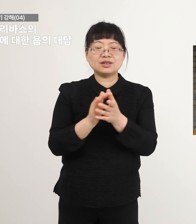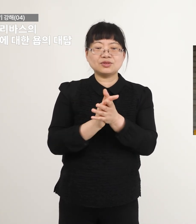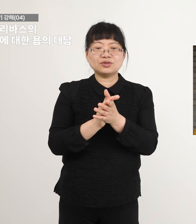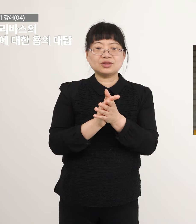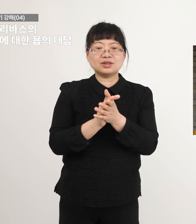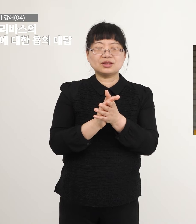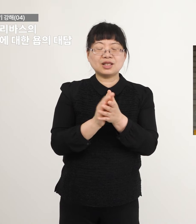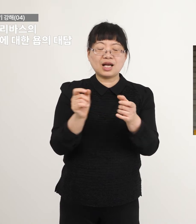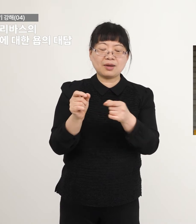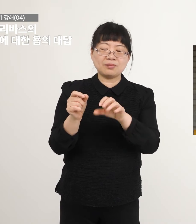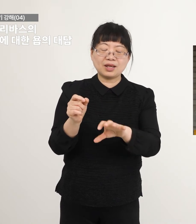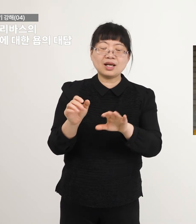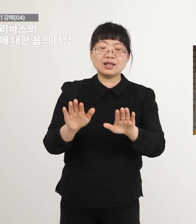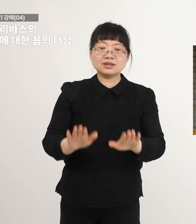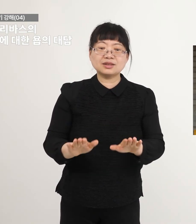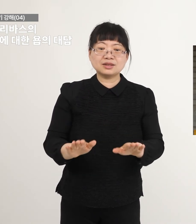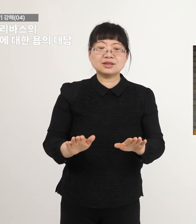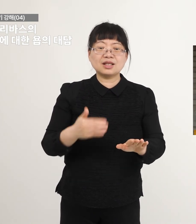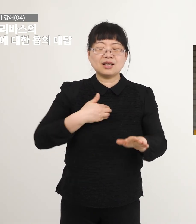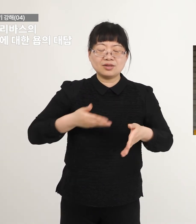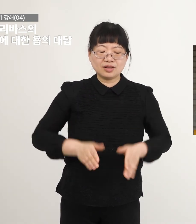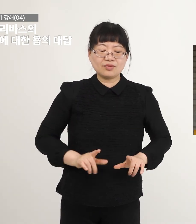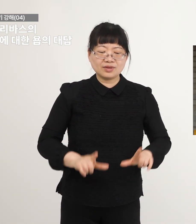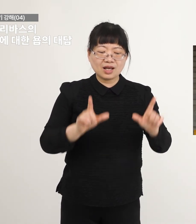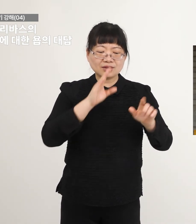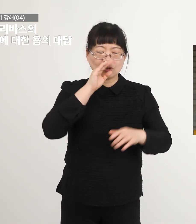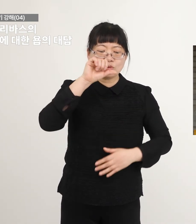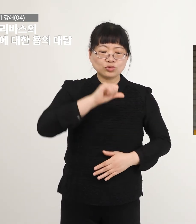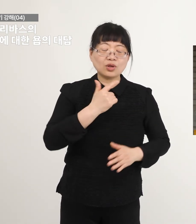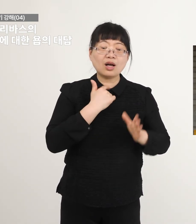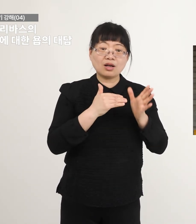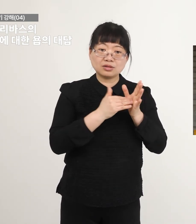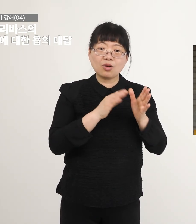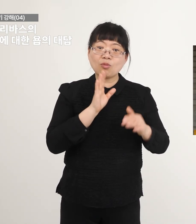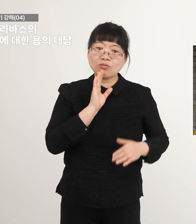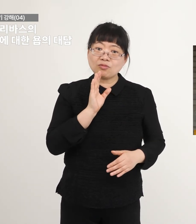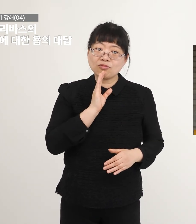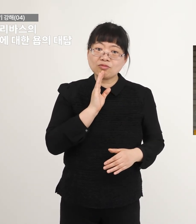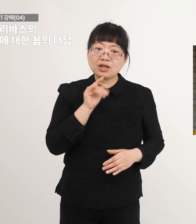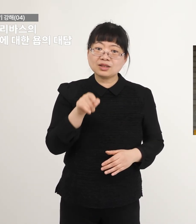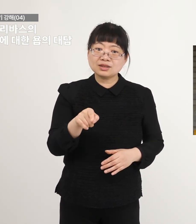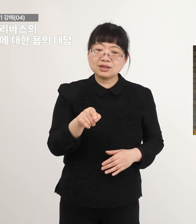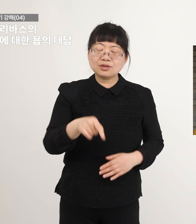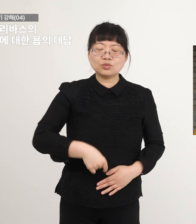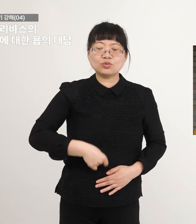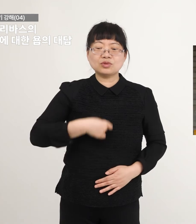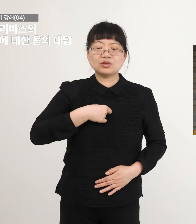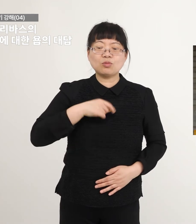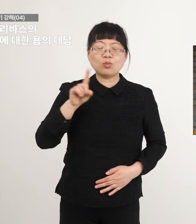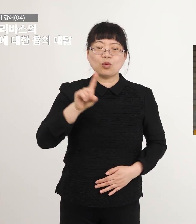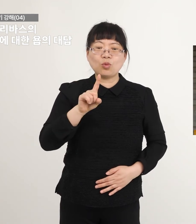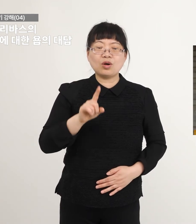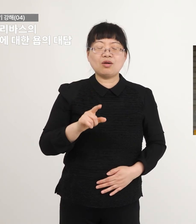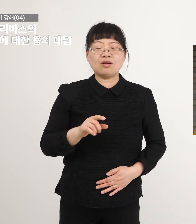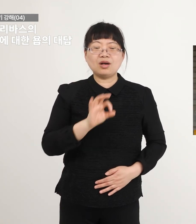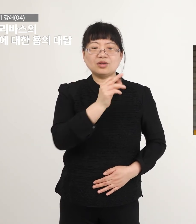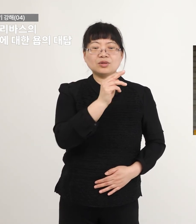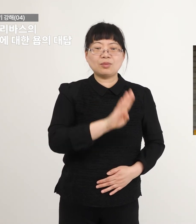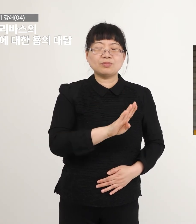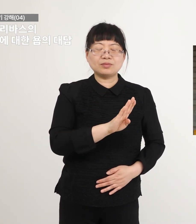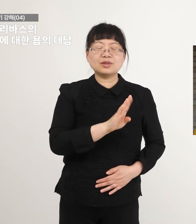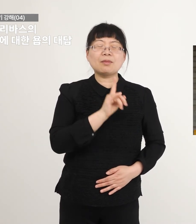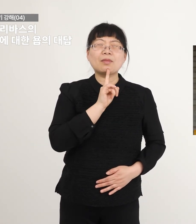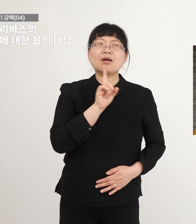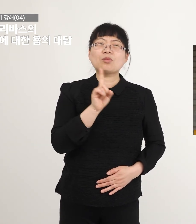앞에 막 자기의 태어난 날을 저주하고 그랬어요. 그랬죠? 그게 사실은 욥이 뭐라고 얘기하는